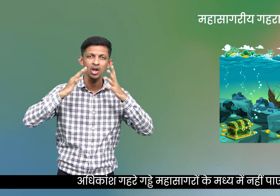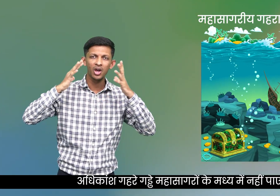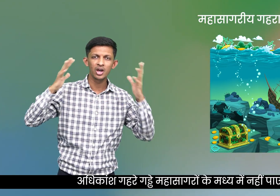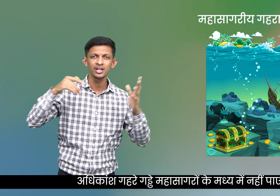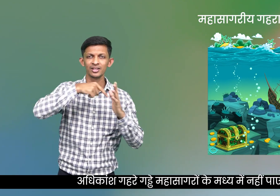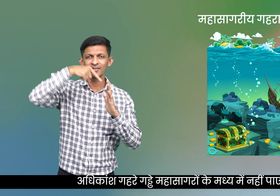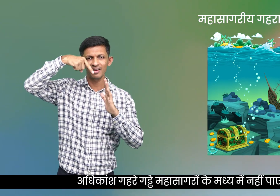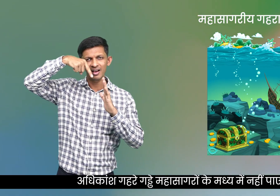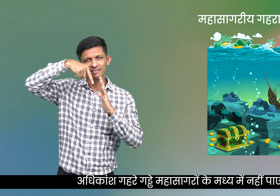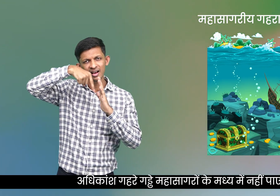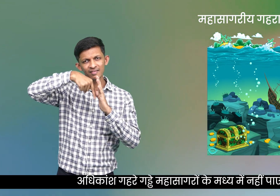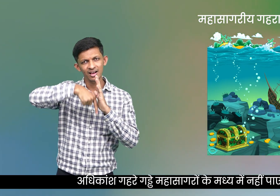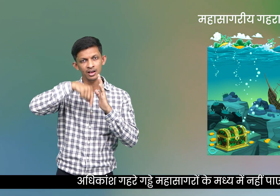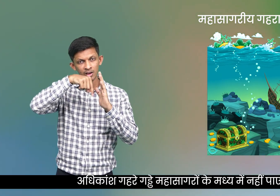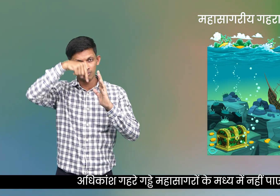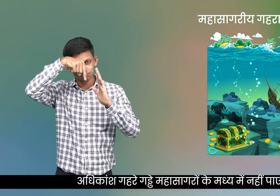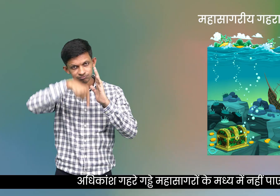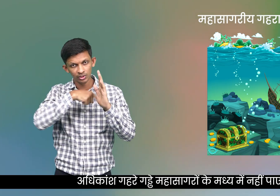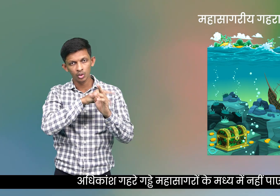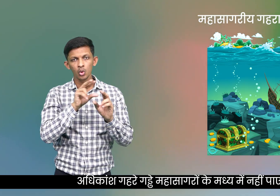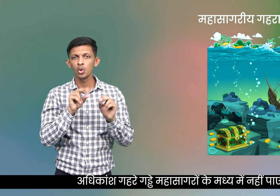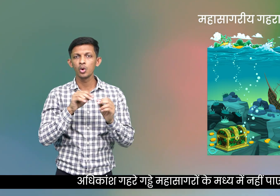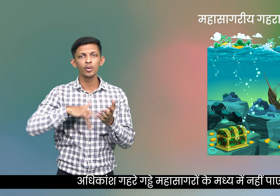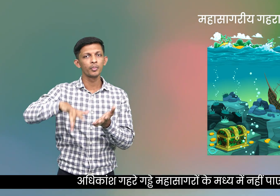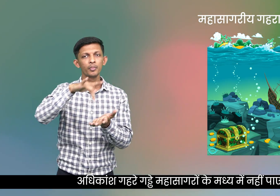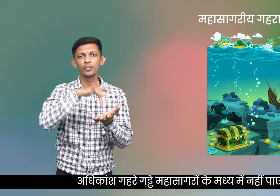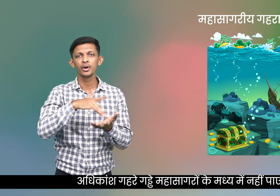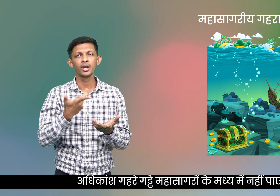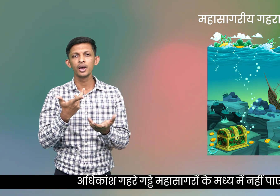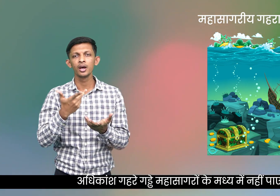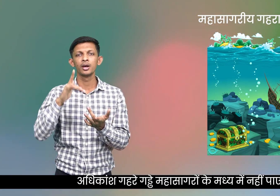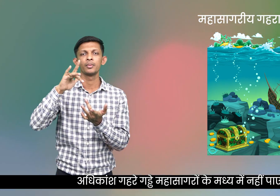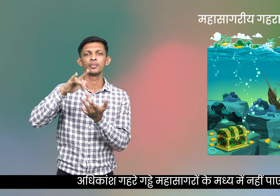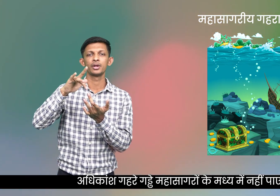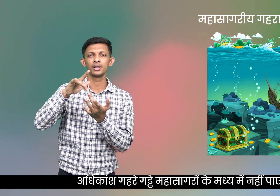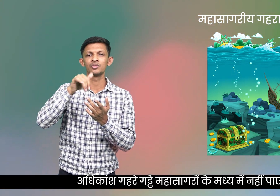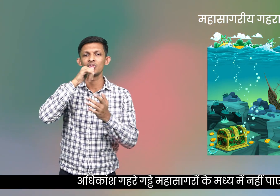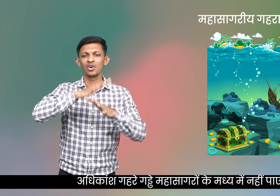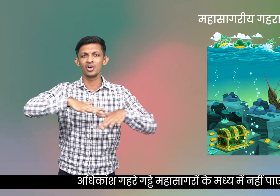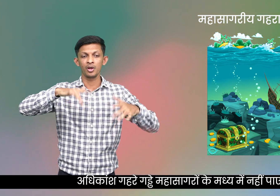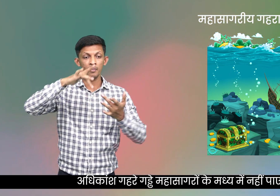अधिकांश गहरे गड्ढे महासागरों के मध्य में नहीं पाए जाते हैं।